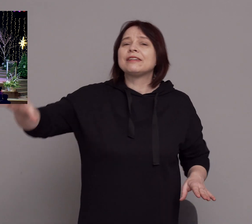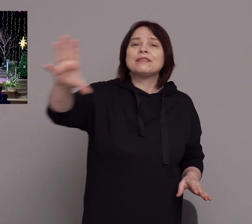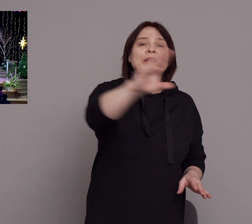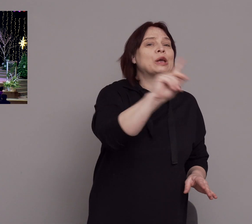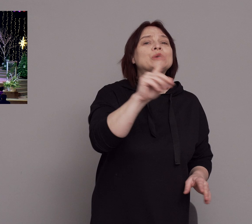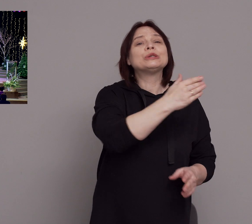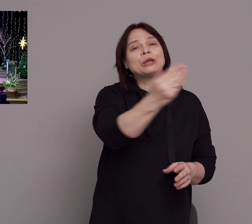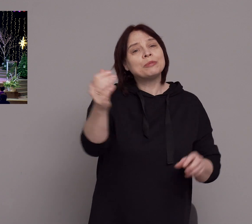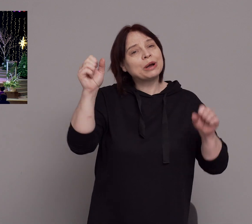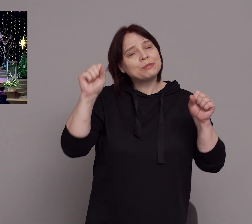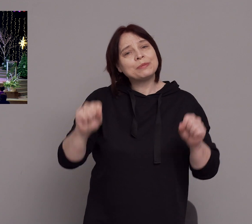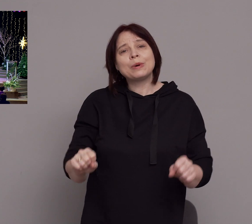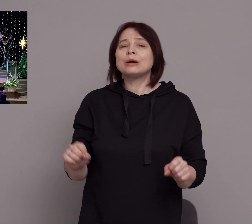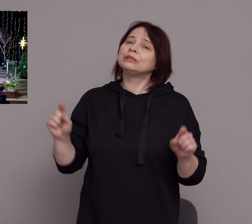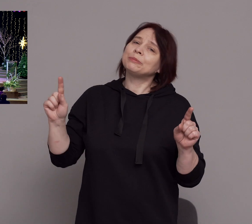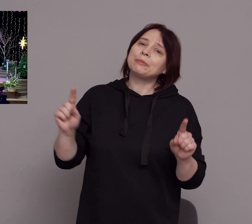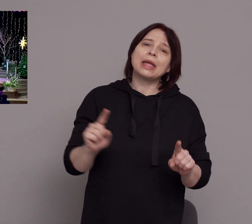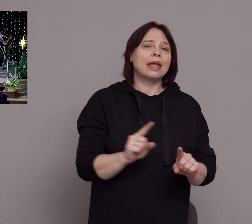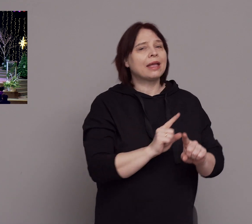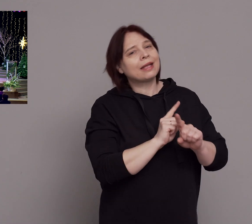можем спеть.